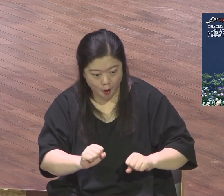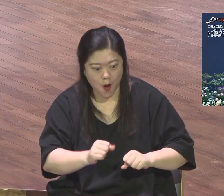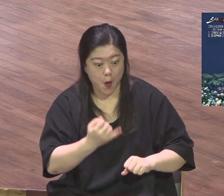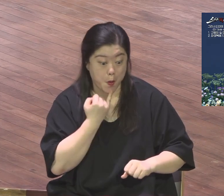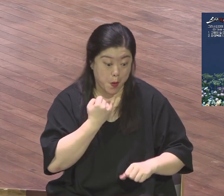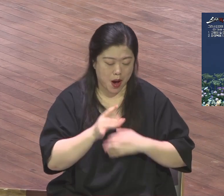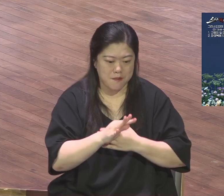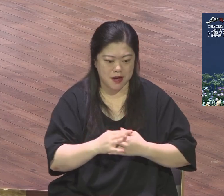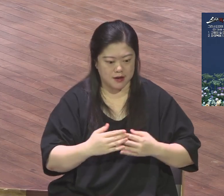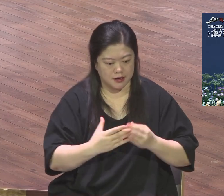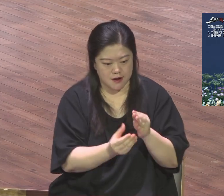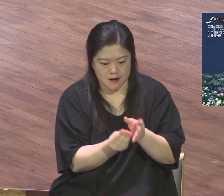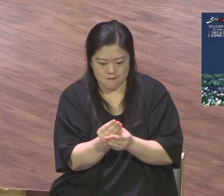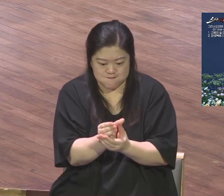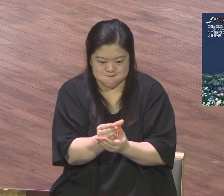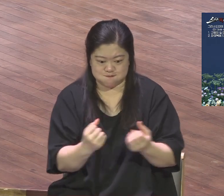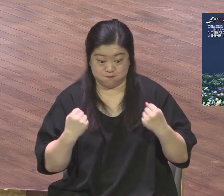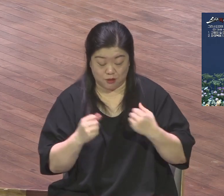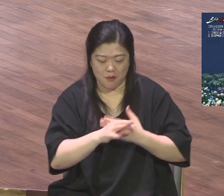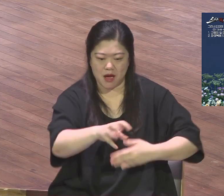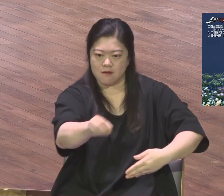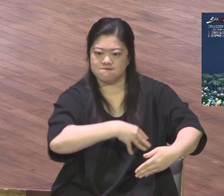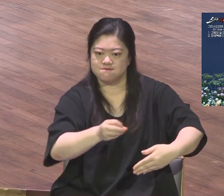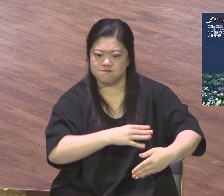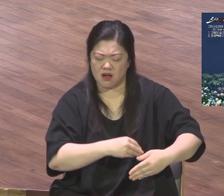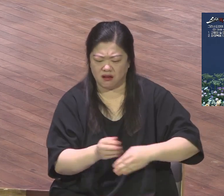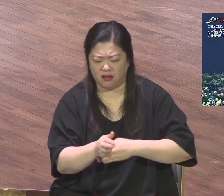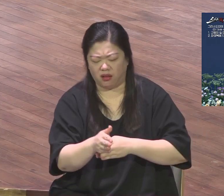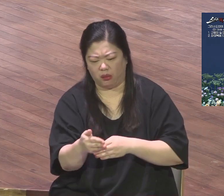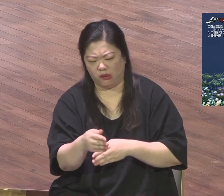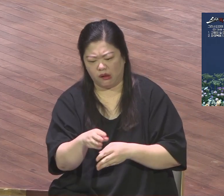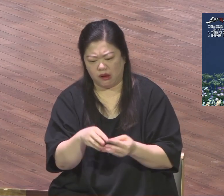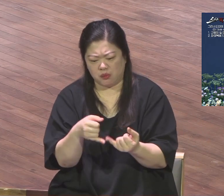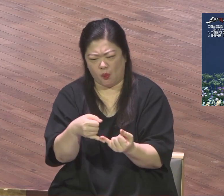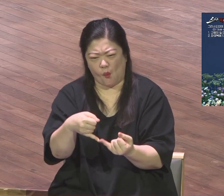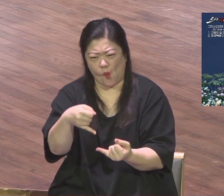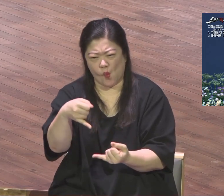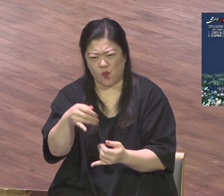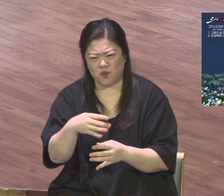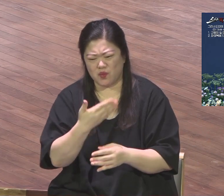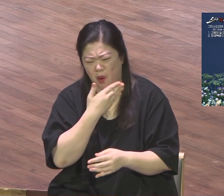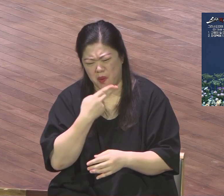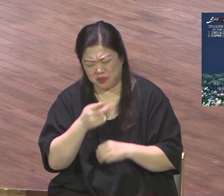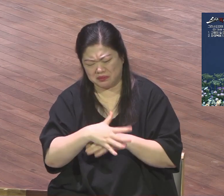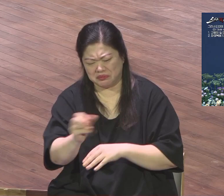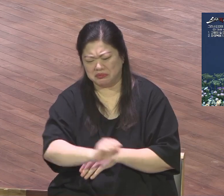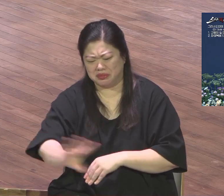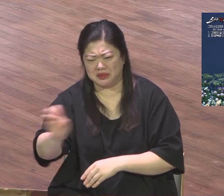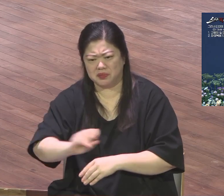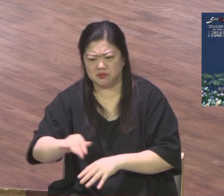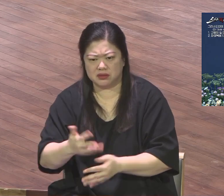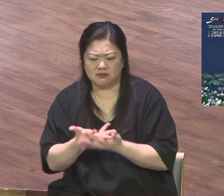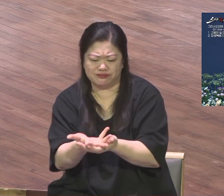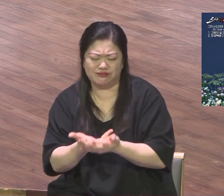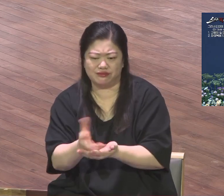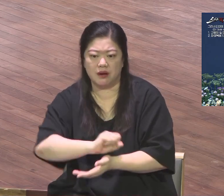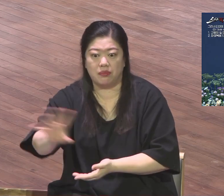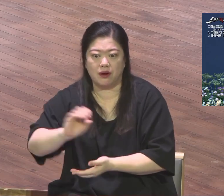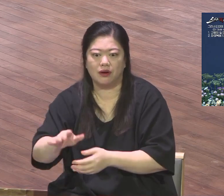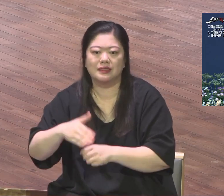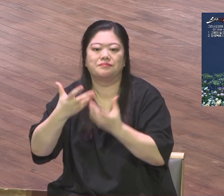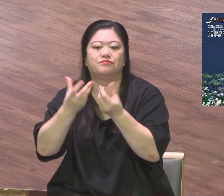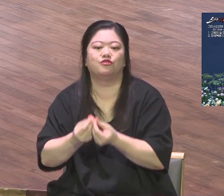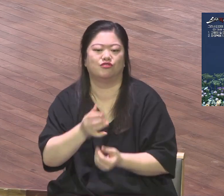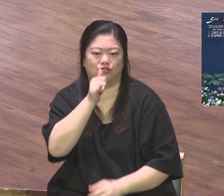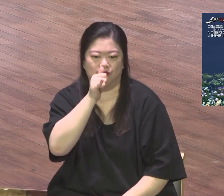비유입니다. 그 가운데서 오늘 우리는 이 감추인 보배와 이 진주 비유를